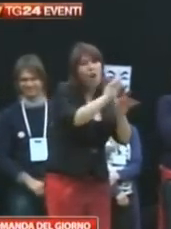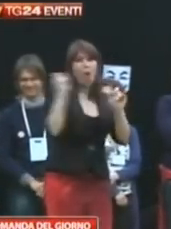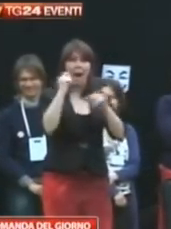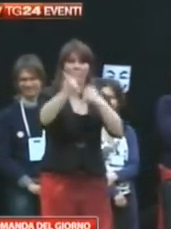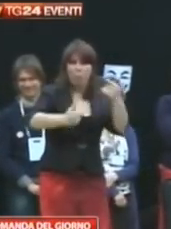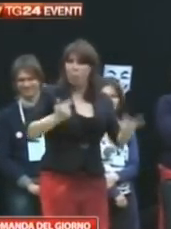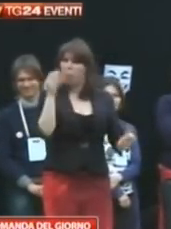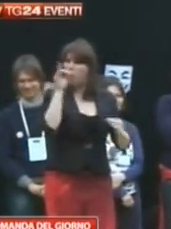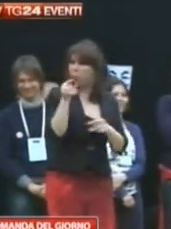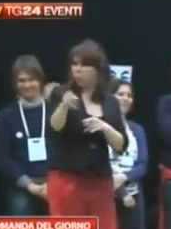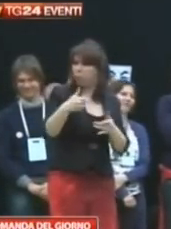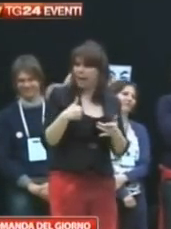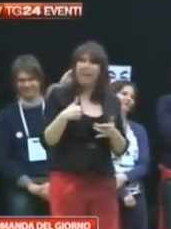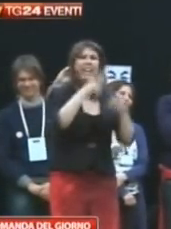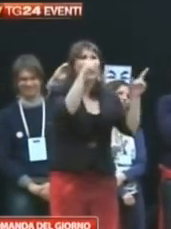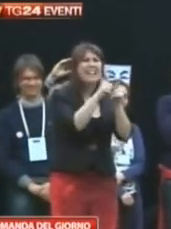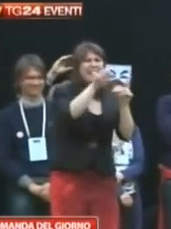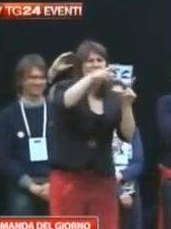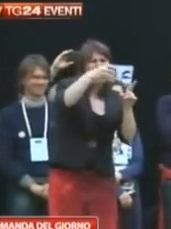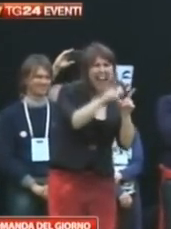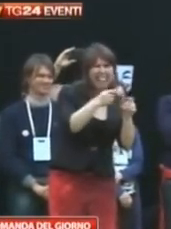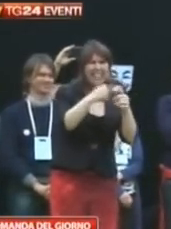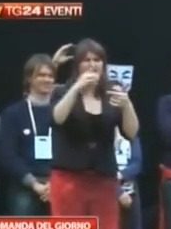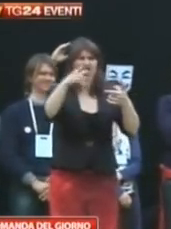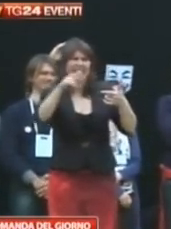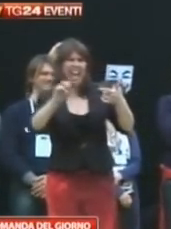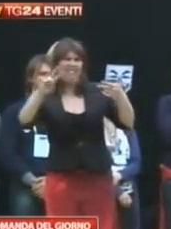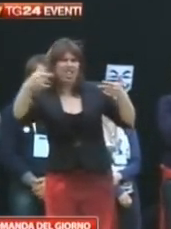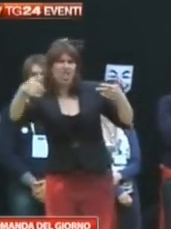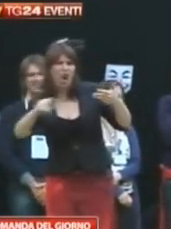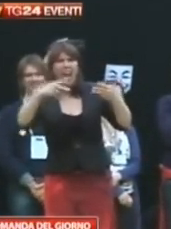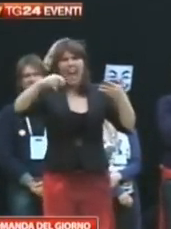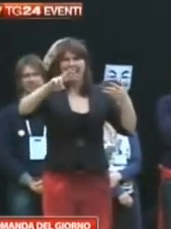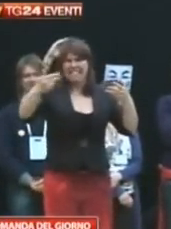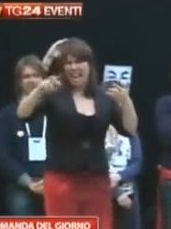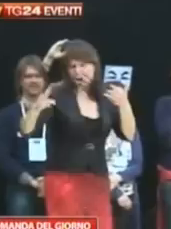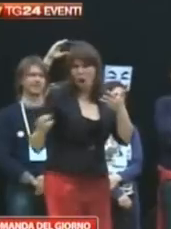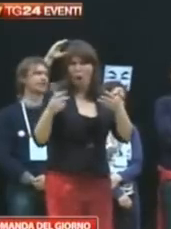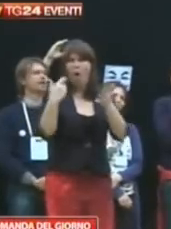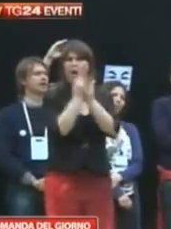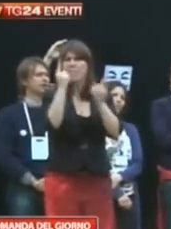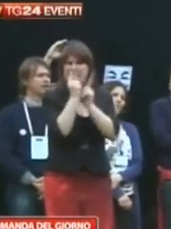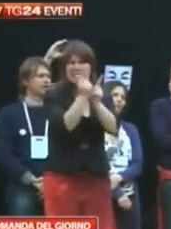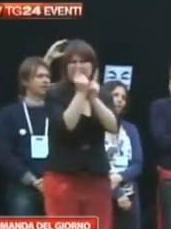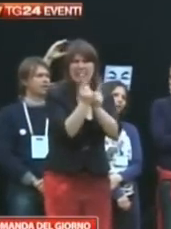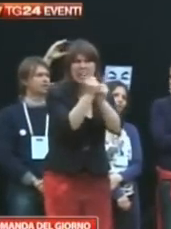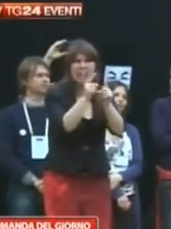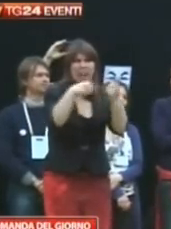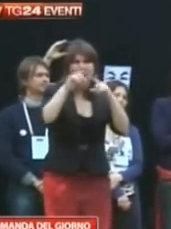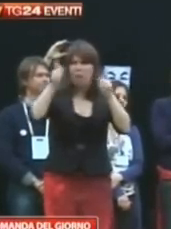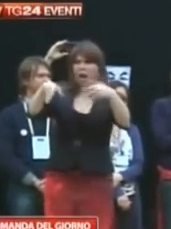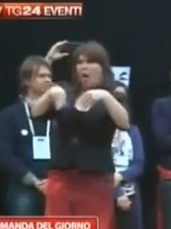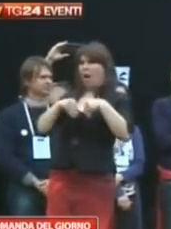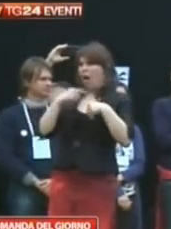paura. Senti queste sigle, spread, senti BCE, VTO, LTRO, senti queste cose, ti ritrai e vivi